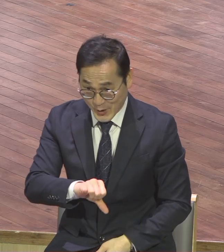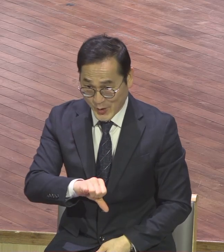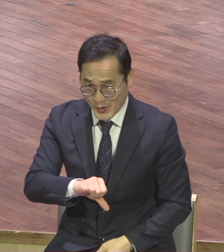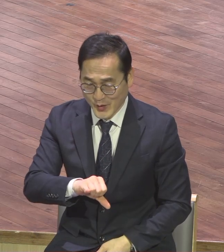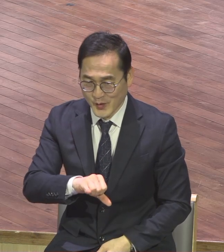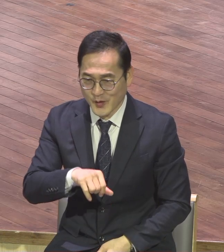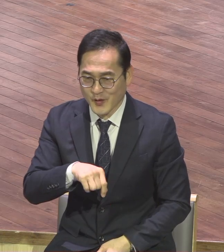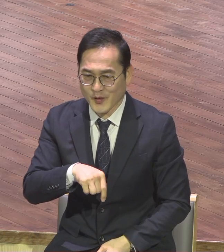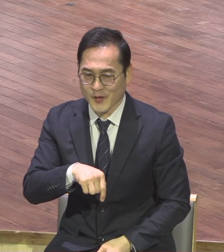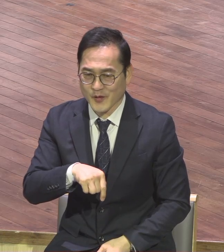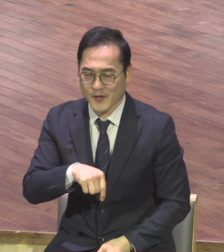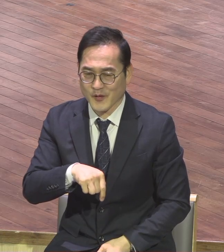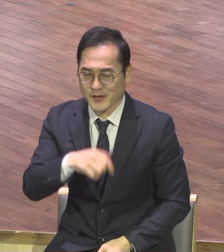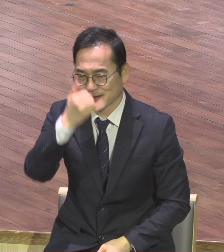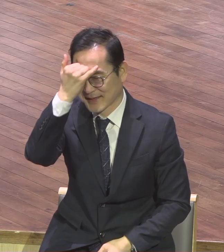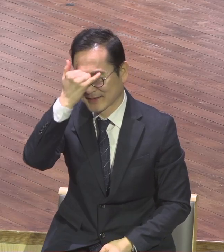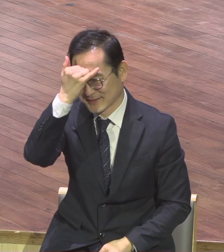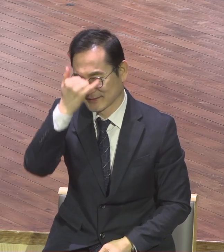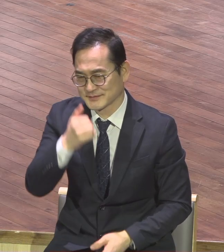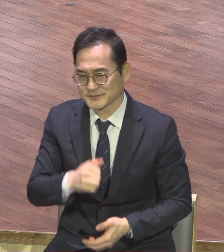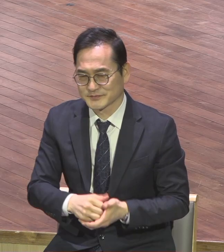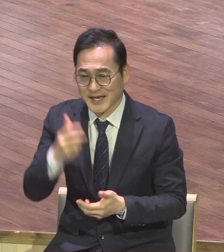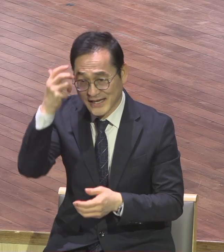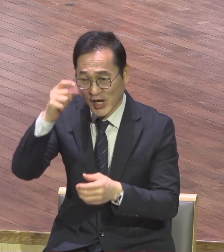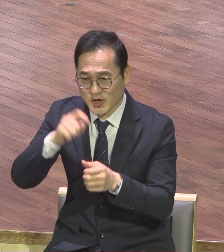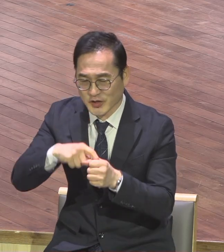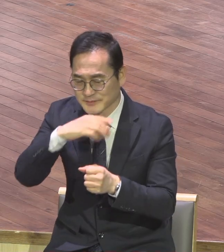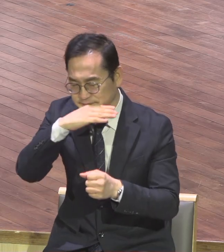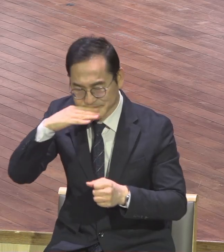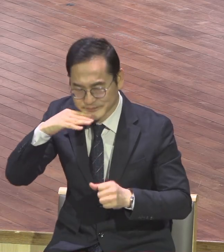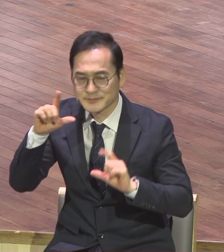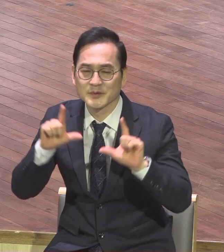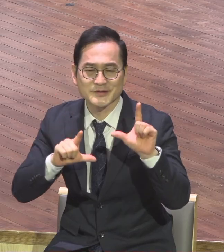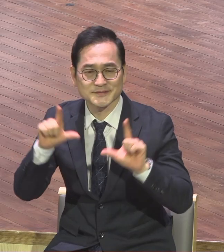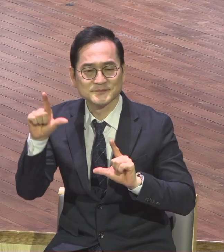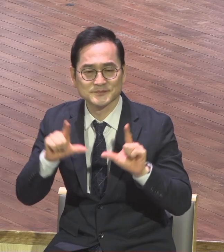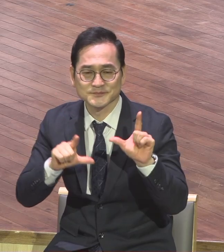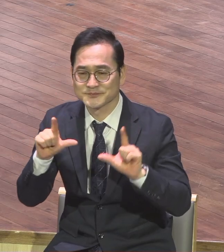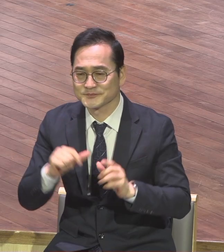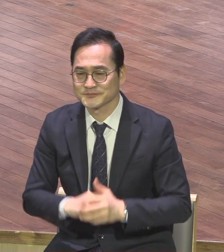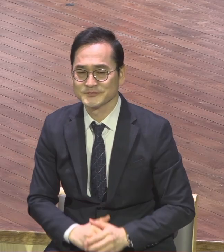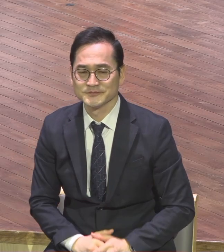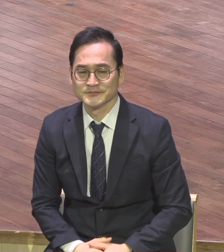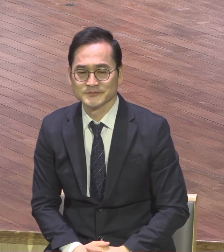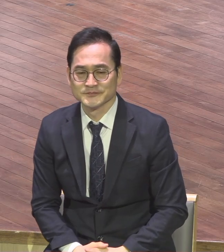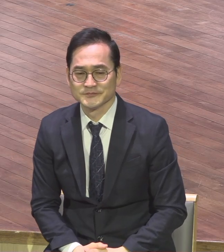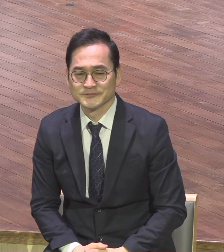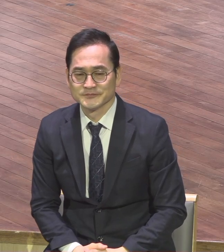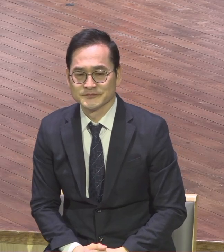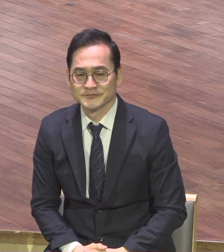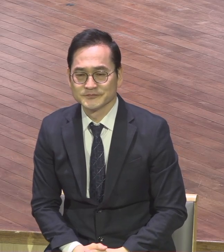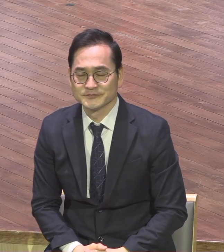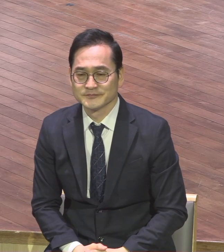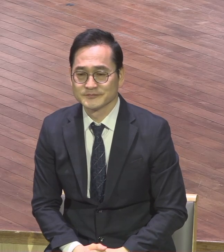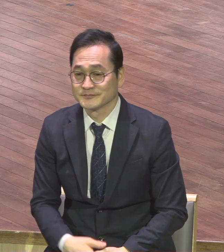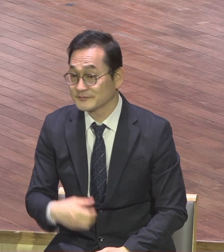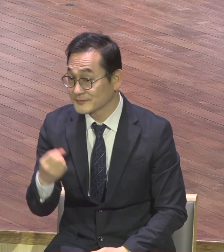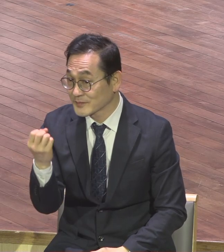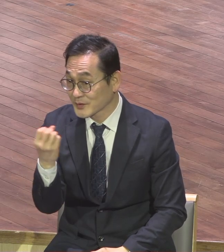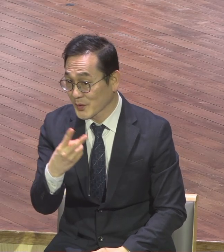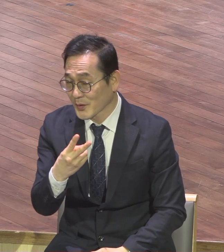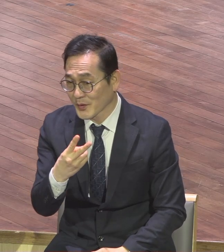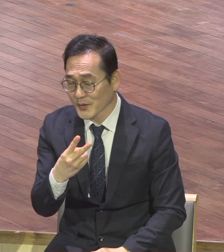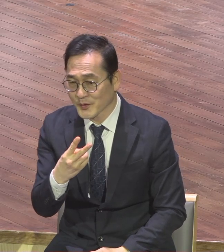성탄을 맞이하면서 가져야 할 영적 자세다. 영적 자세. 그리고 우리가